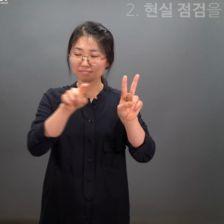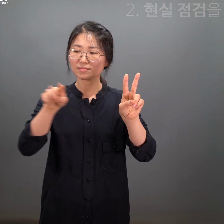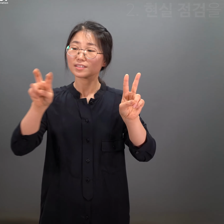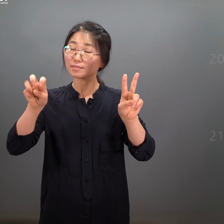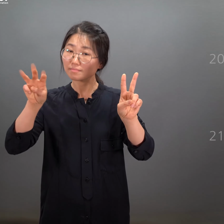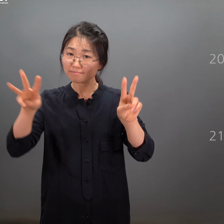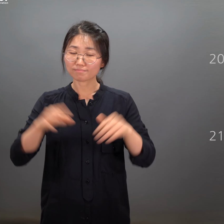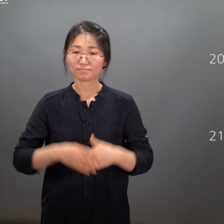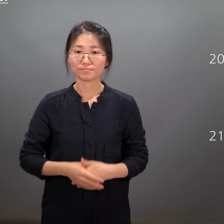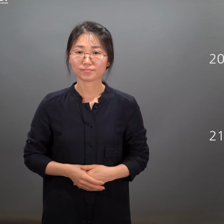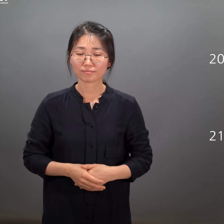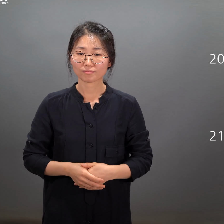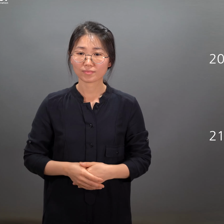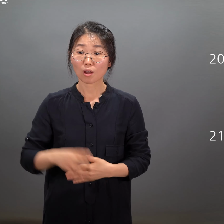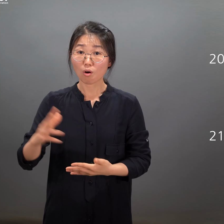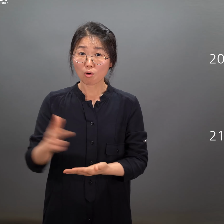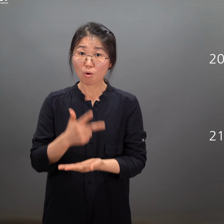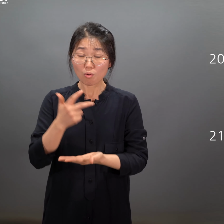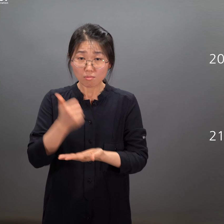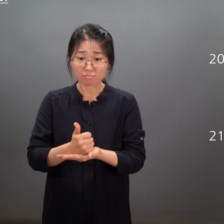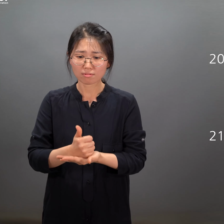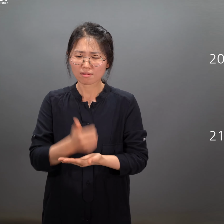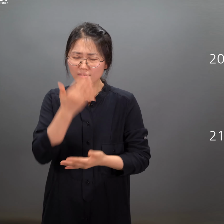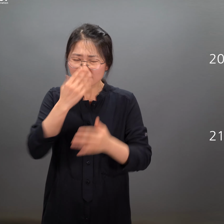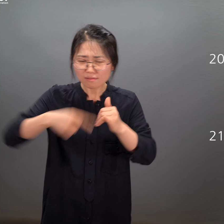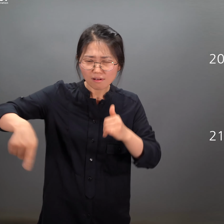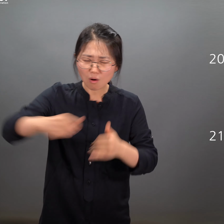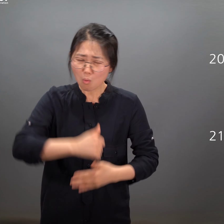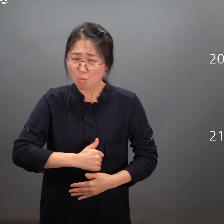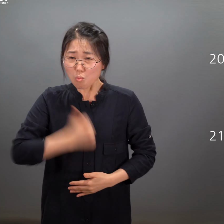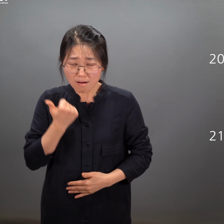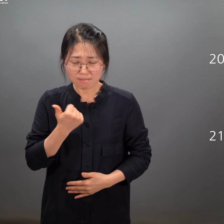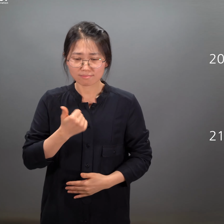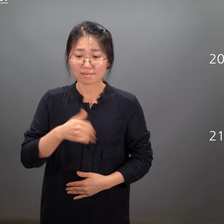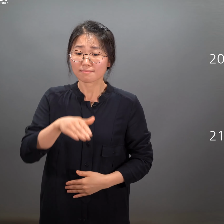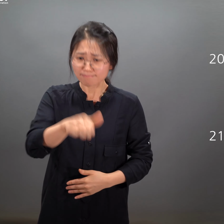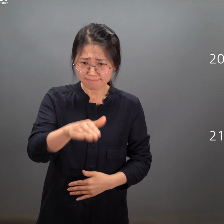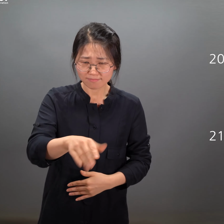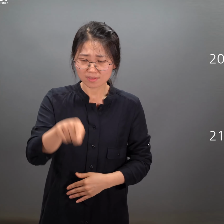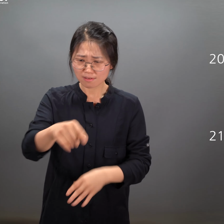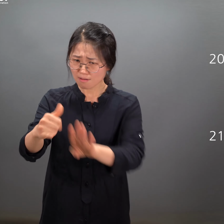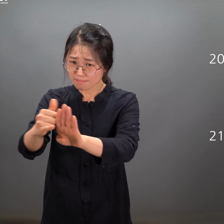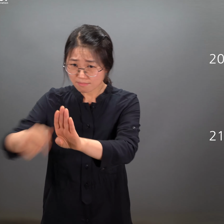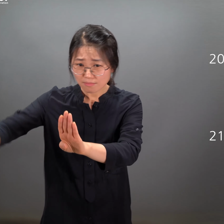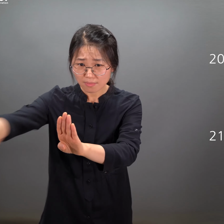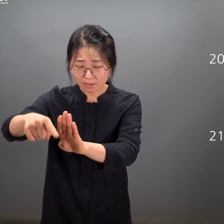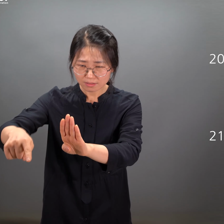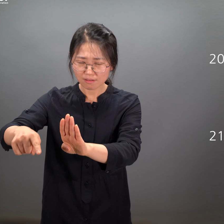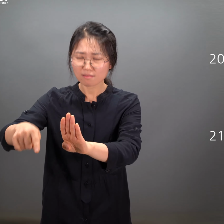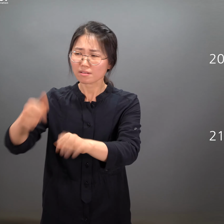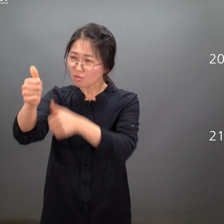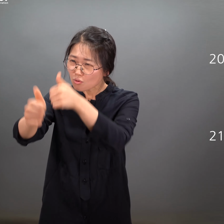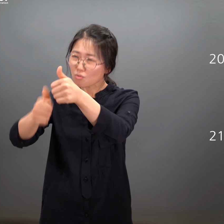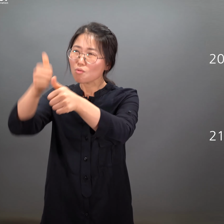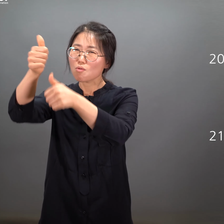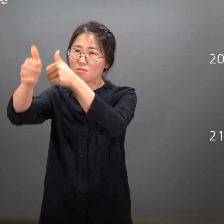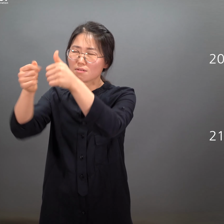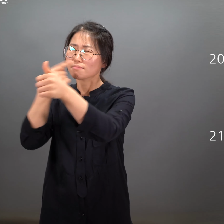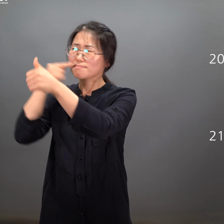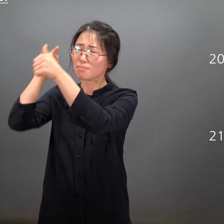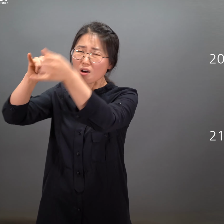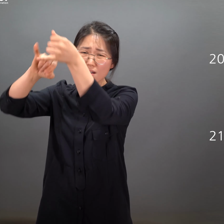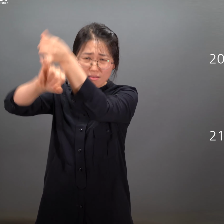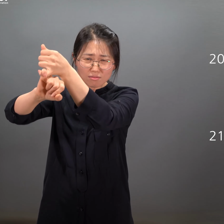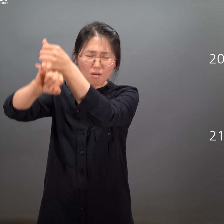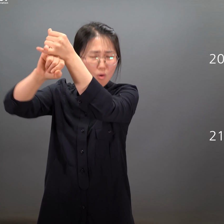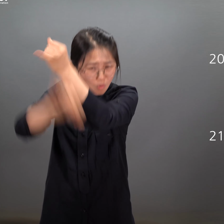말씀인데요. 여호와께서 이스라엘에게 진노하여 이르시되 이 백성이 내가 그들의 조상들에게 명령한 언약을 어기고